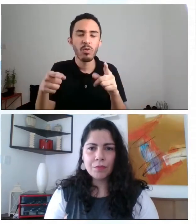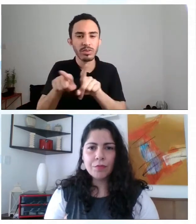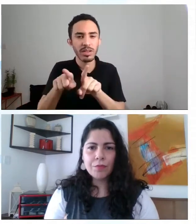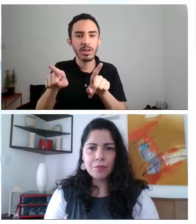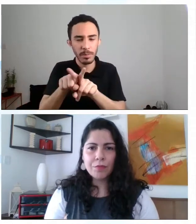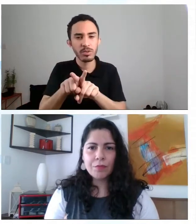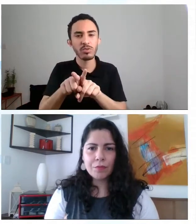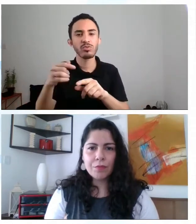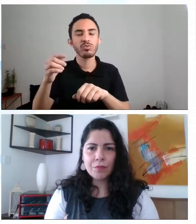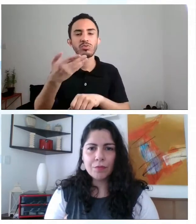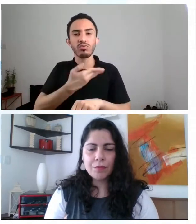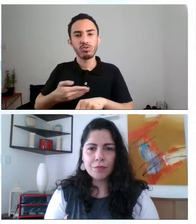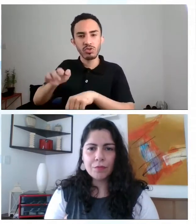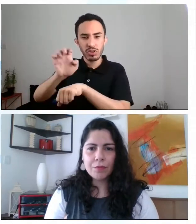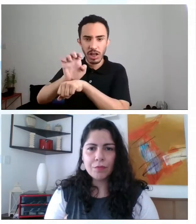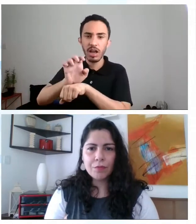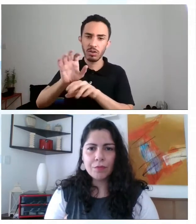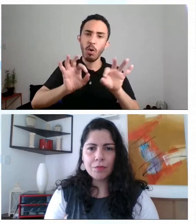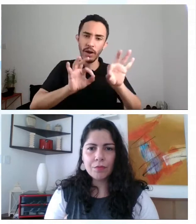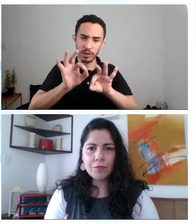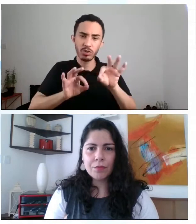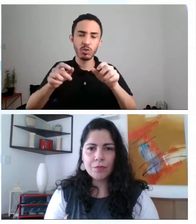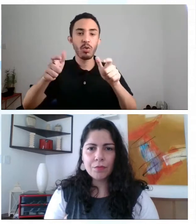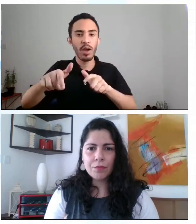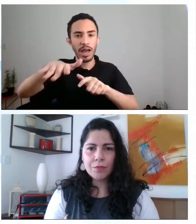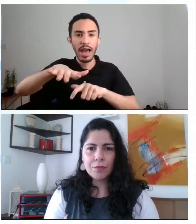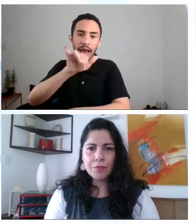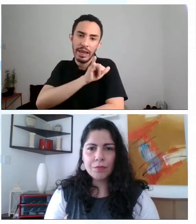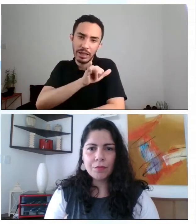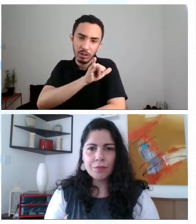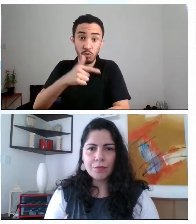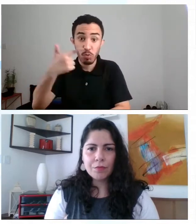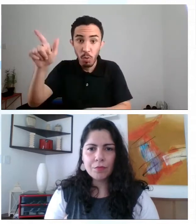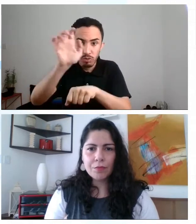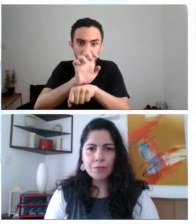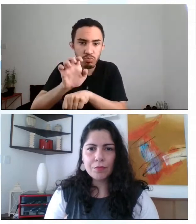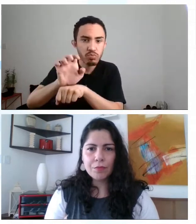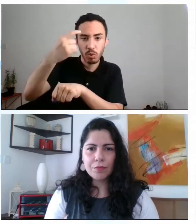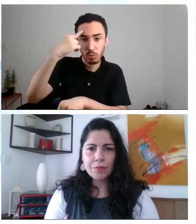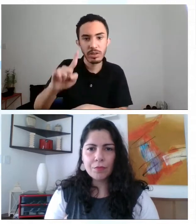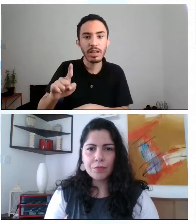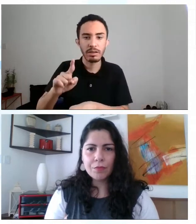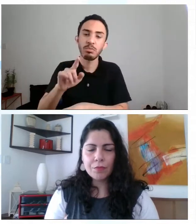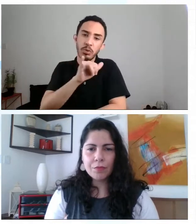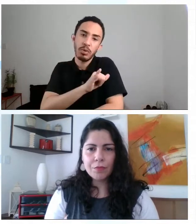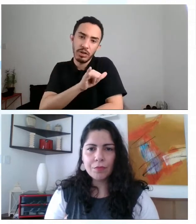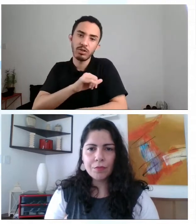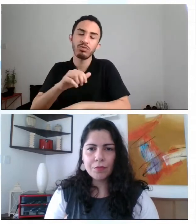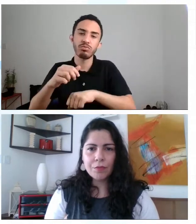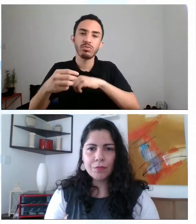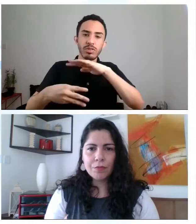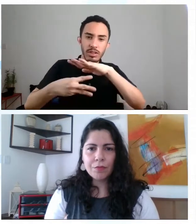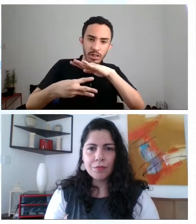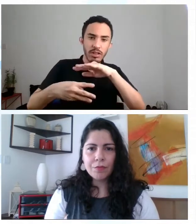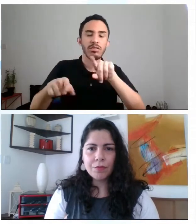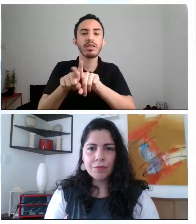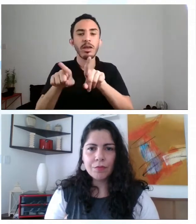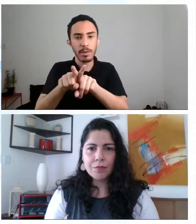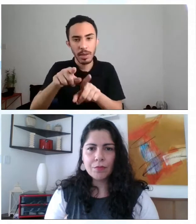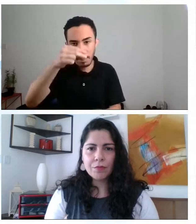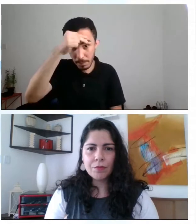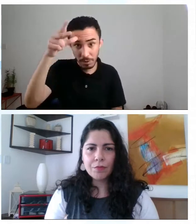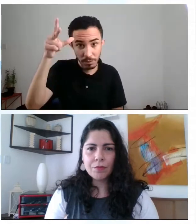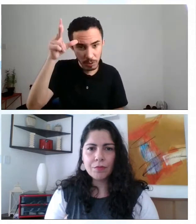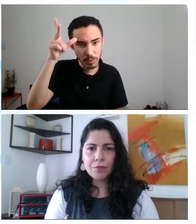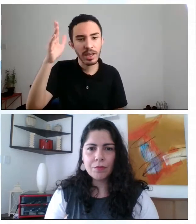Estado geralmente também tem feito, pelo menos do Rio de Janeiro, dos outros eu não sei responder, e do município também. Apesar